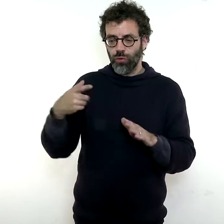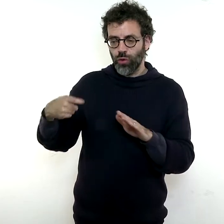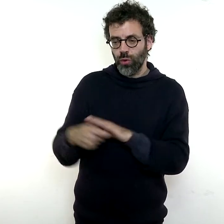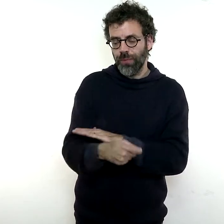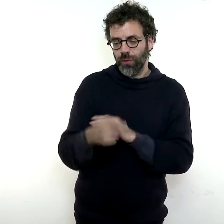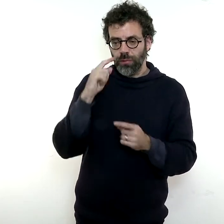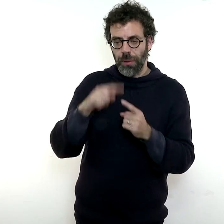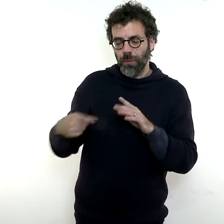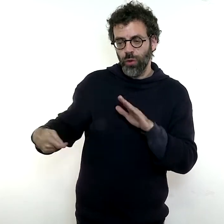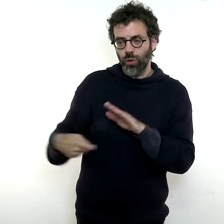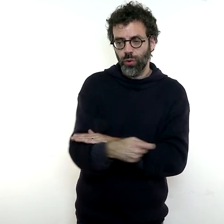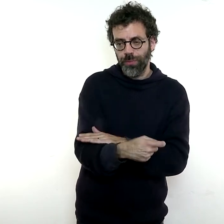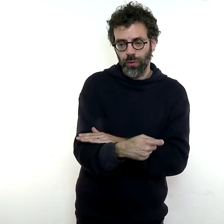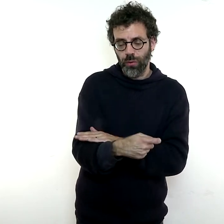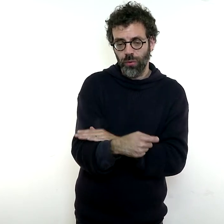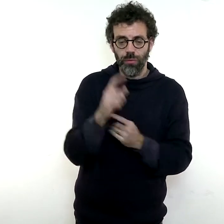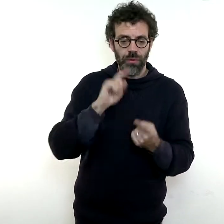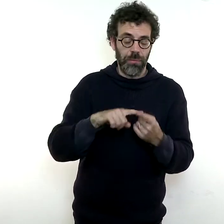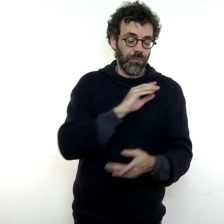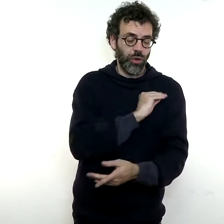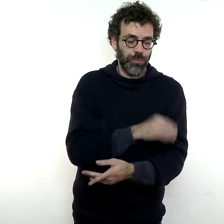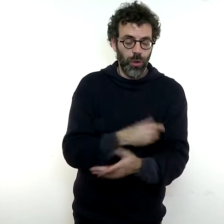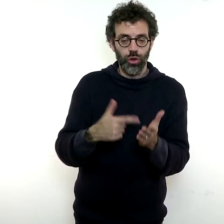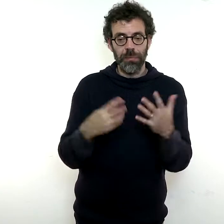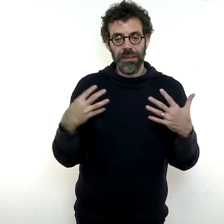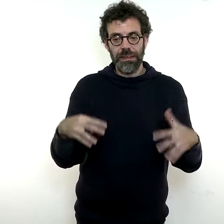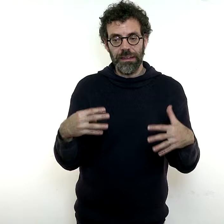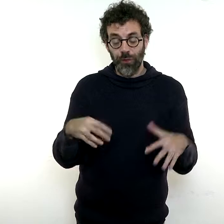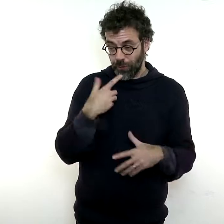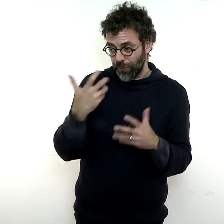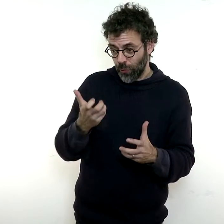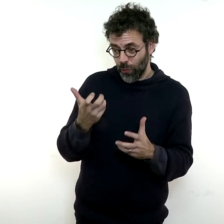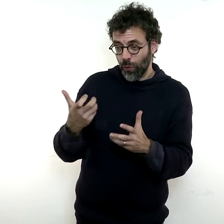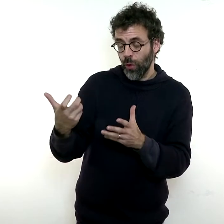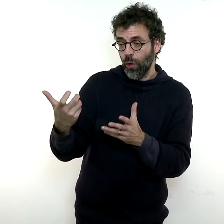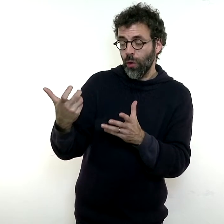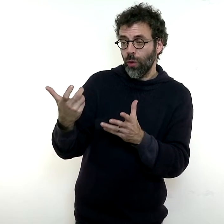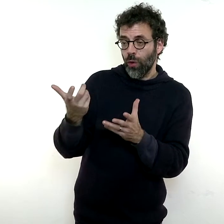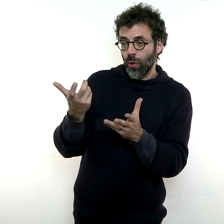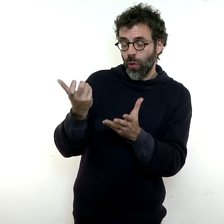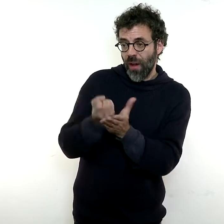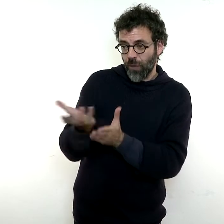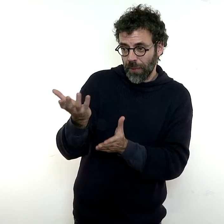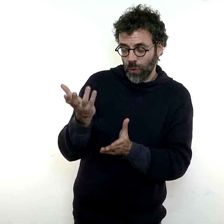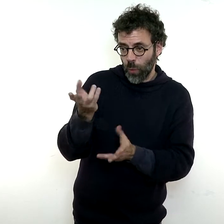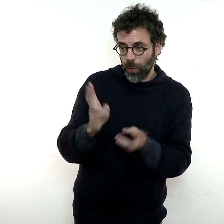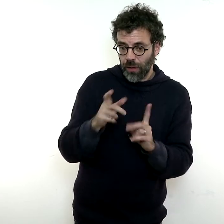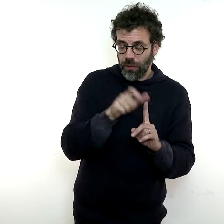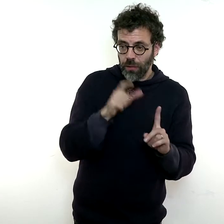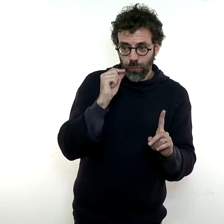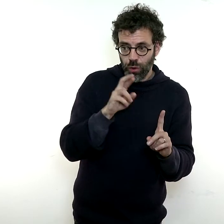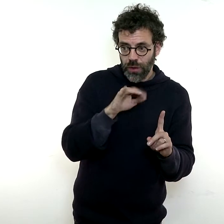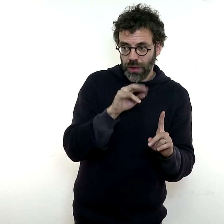subventions dans le cadre de la thématique sport pour 2019, qui demande des précisions auprès du rapporteur Patrick Rivas.